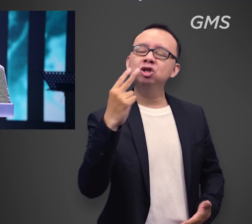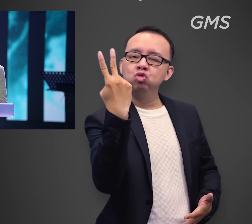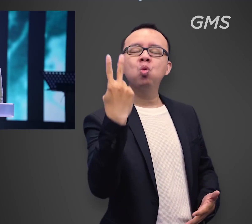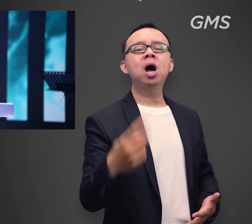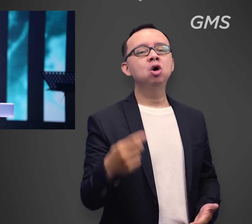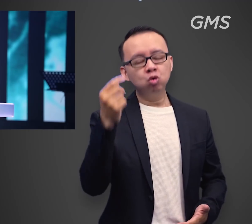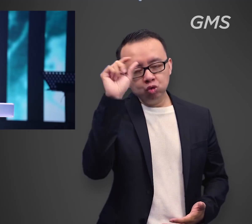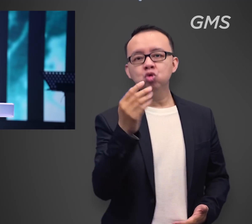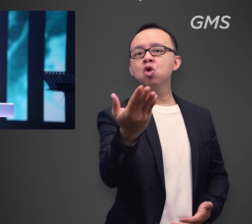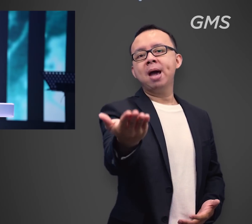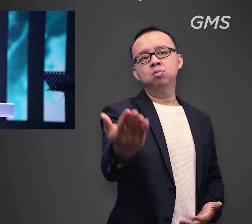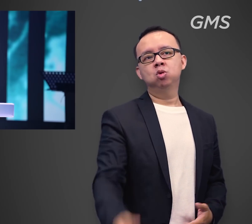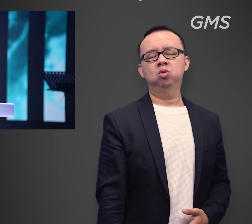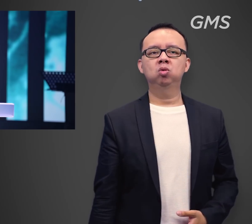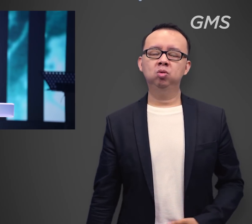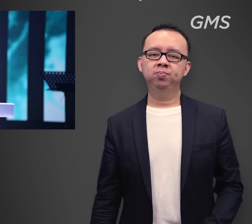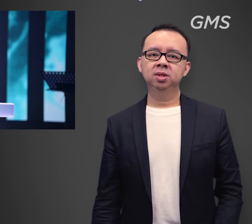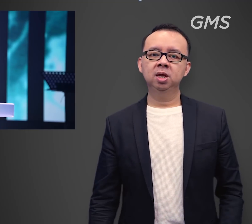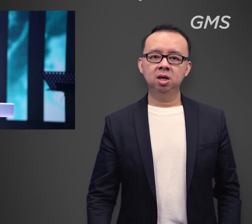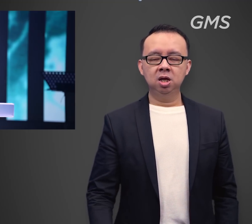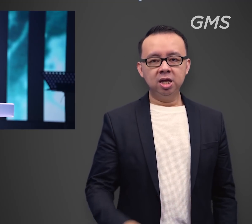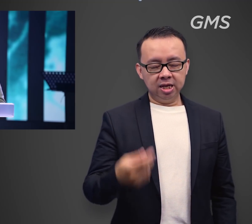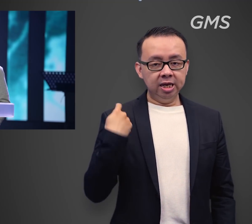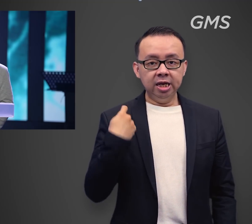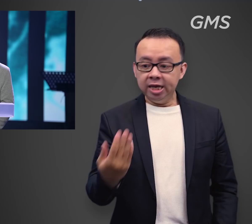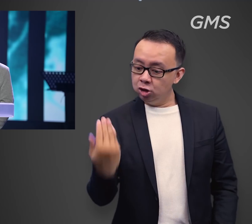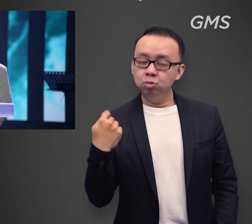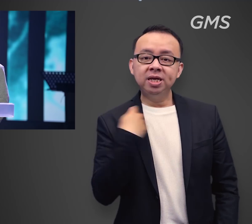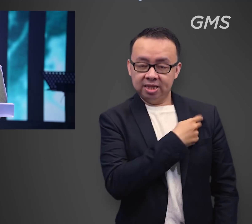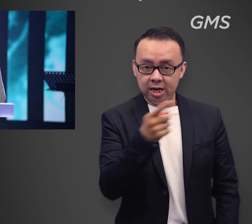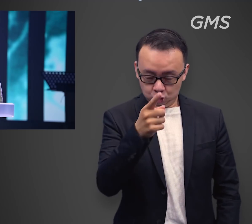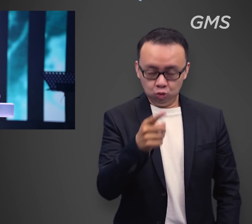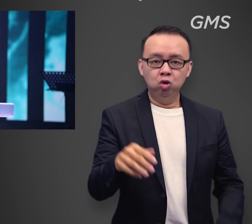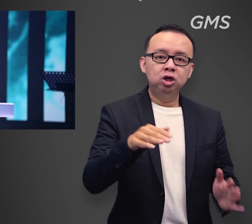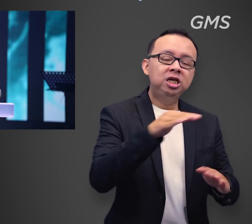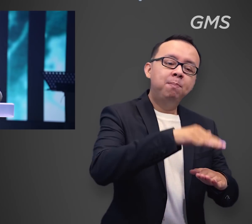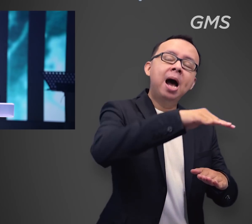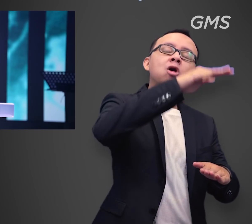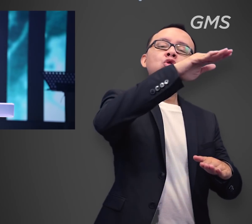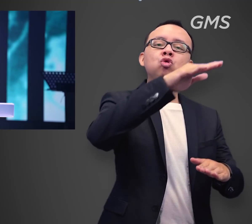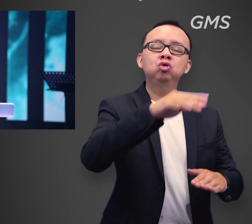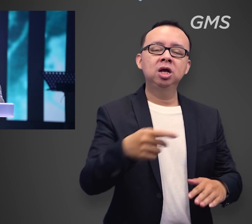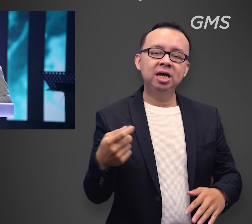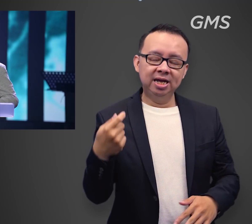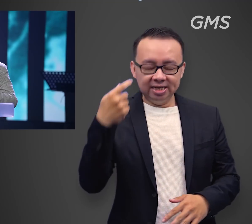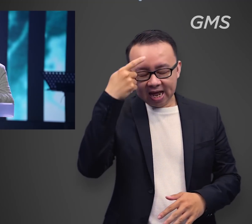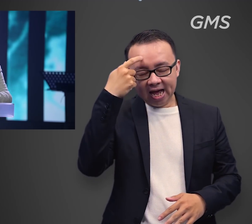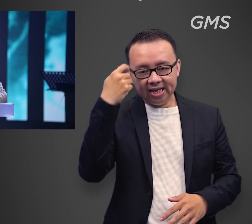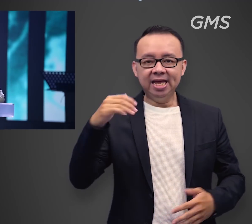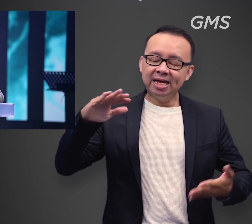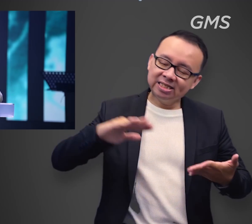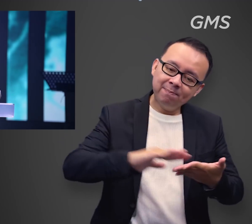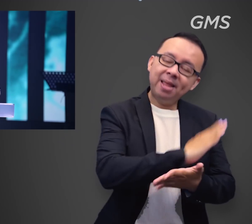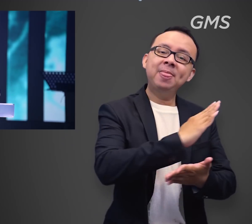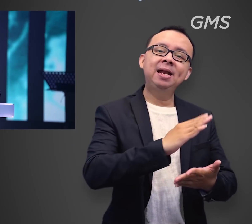saya adalah hidup yang dibangun dengan kesempatan demi kesempatan. Halo, amin. Hidup saudara dan saya adalah kehidupan yang dibangun